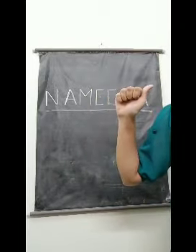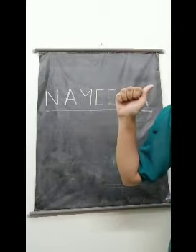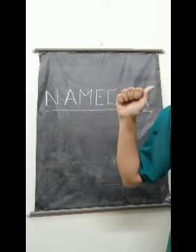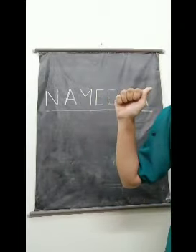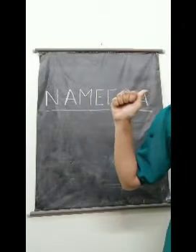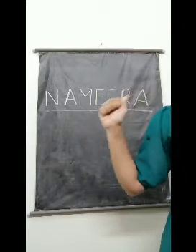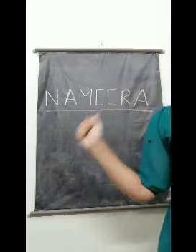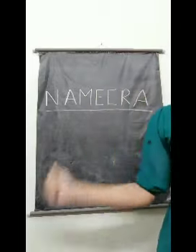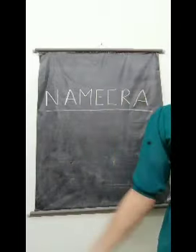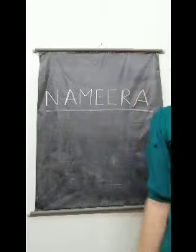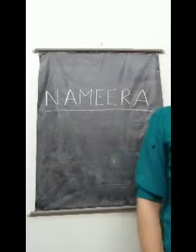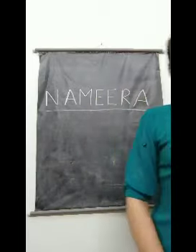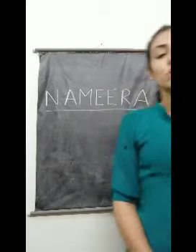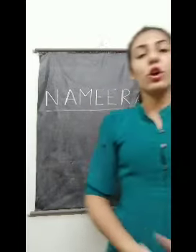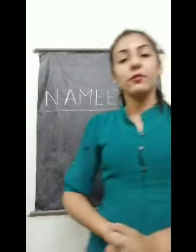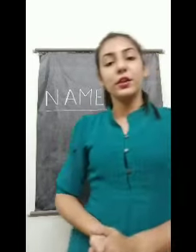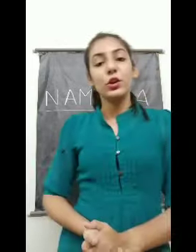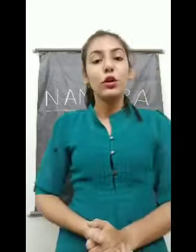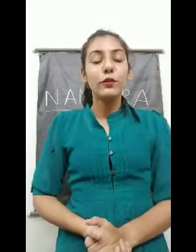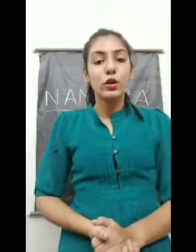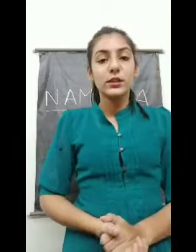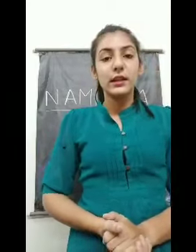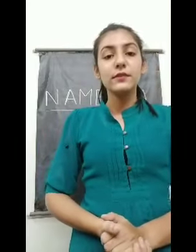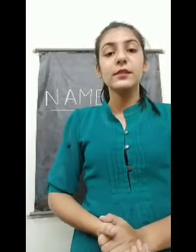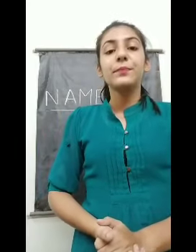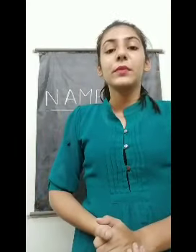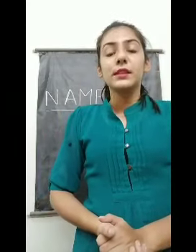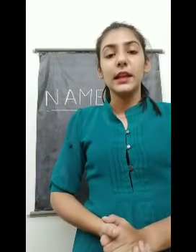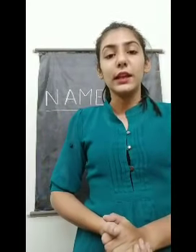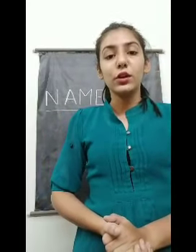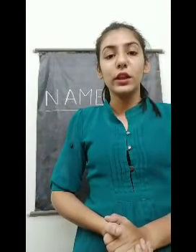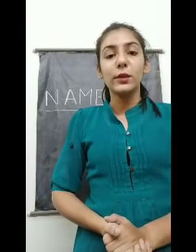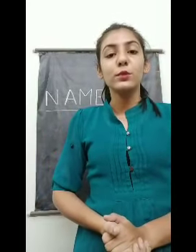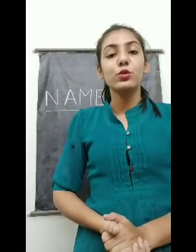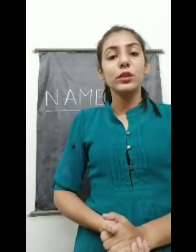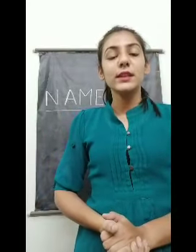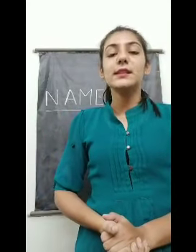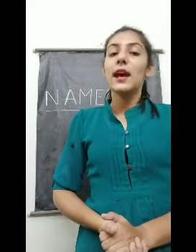So now you all have to make a short video of yourselves telling your name through these